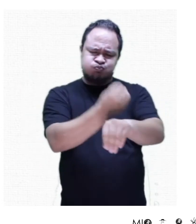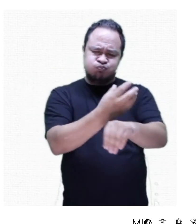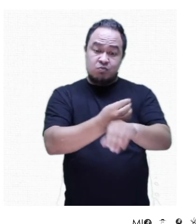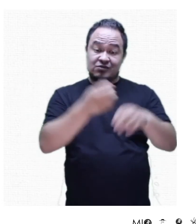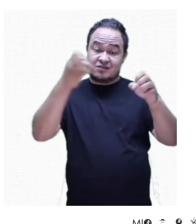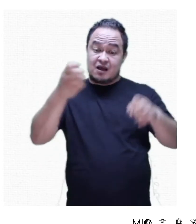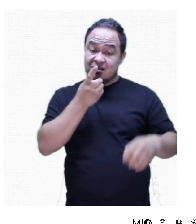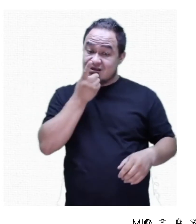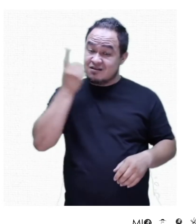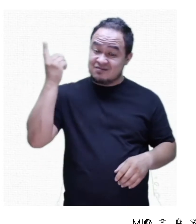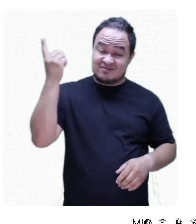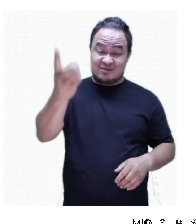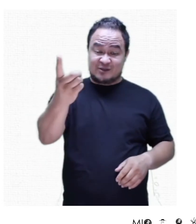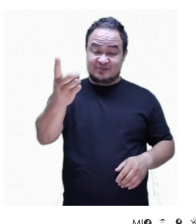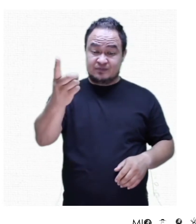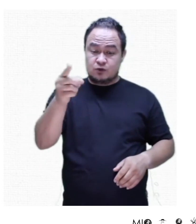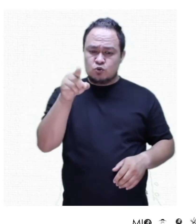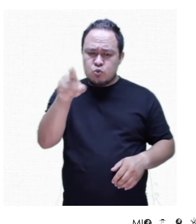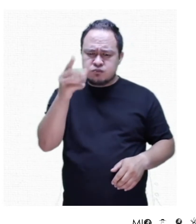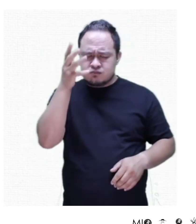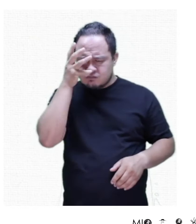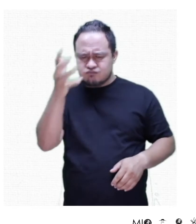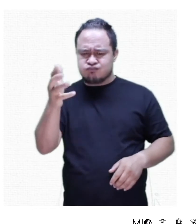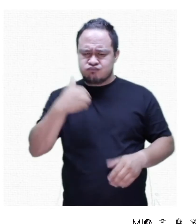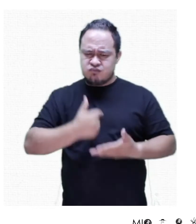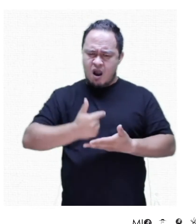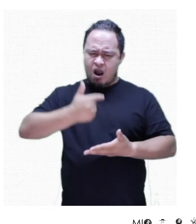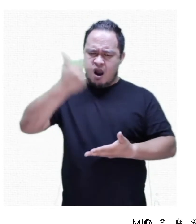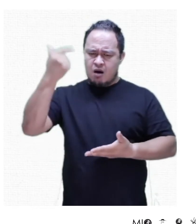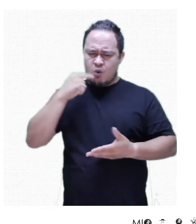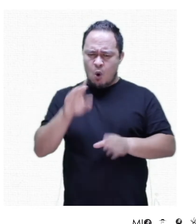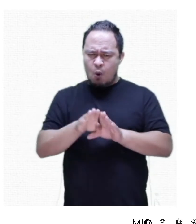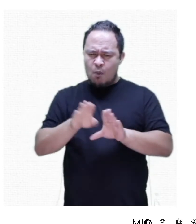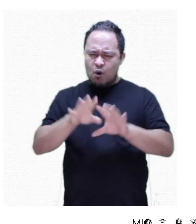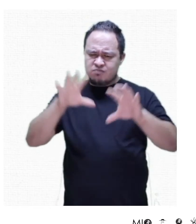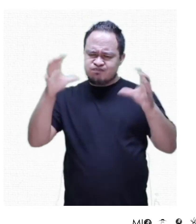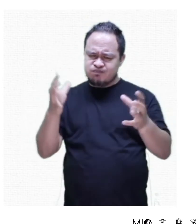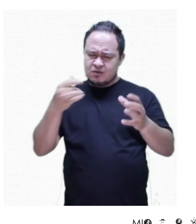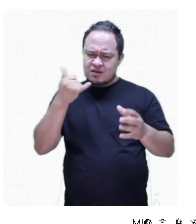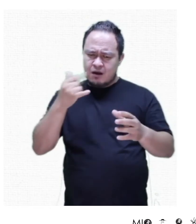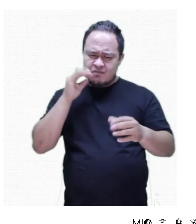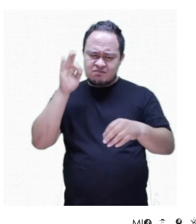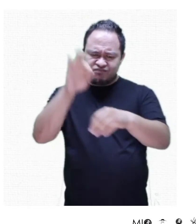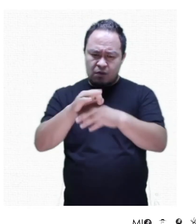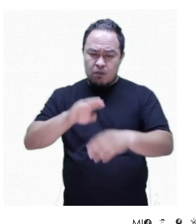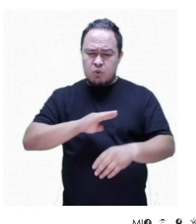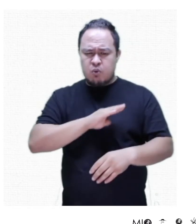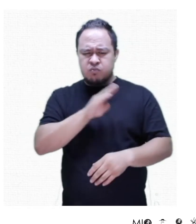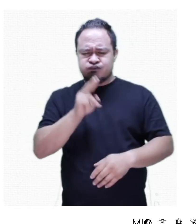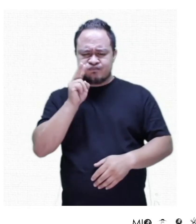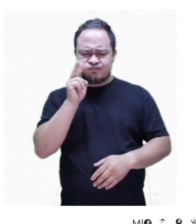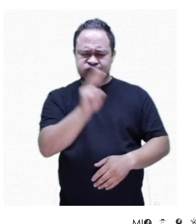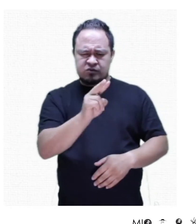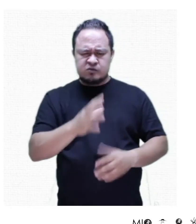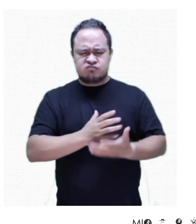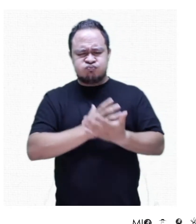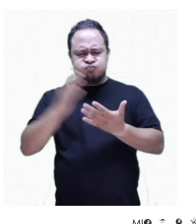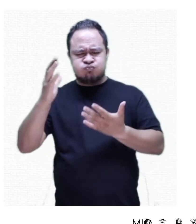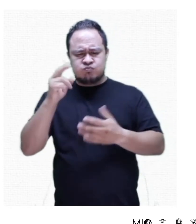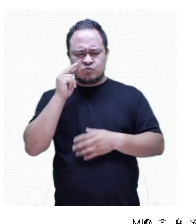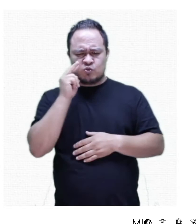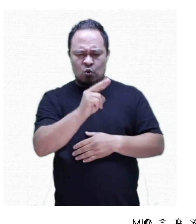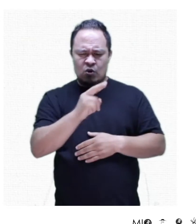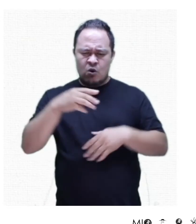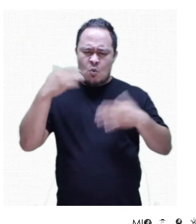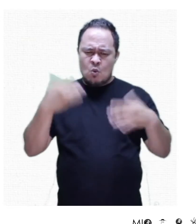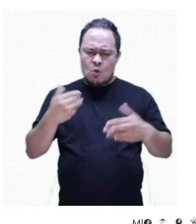mortificada si viera esto», se dijo. «Tosería con gran ostentación y fingiría morir para evitar